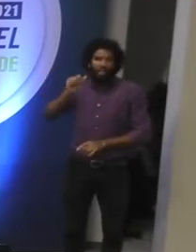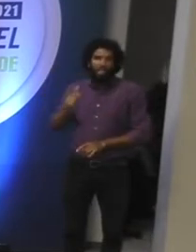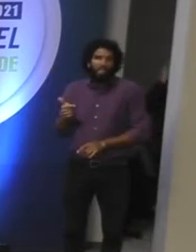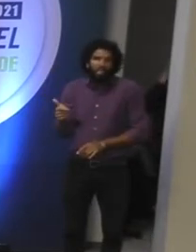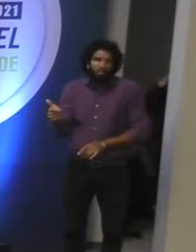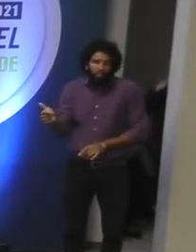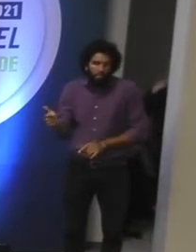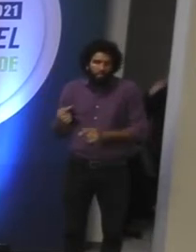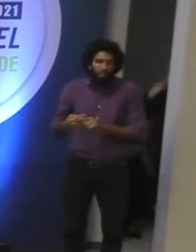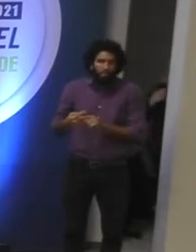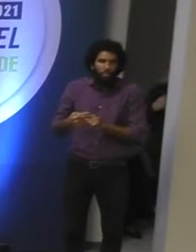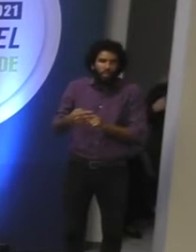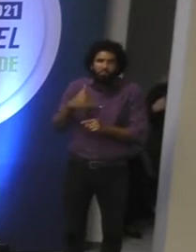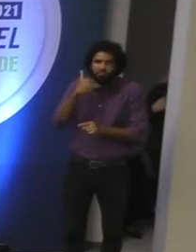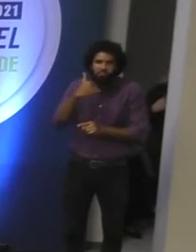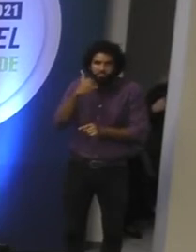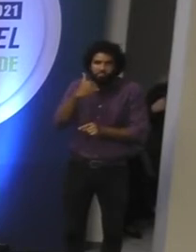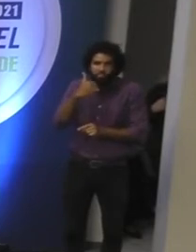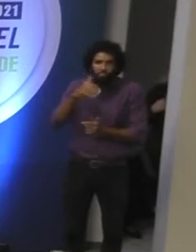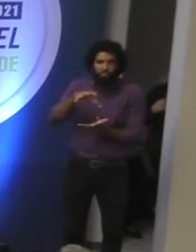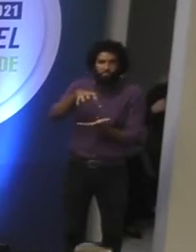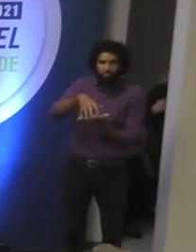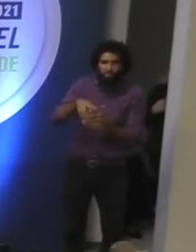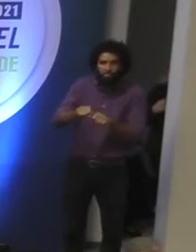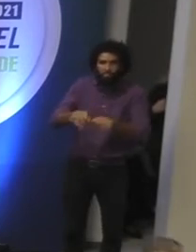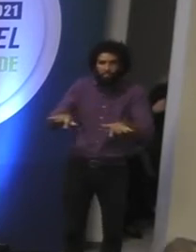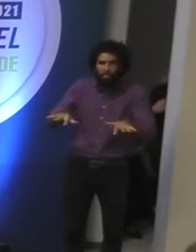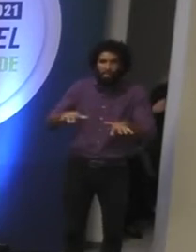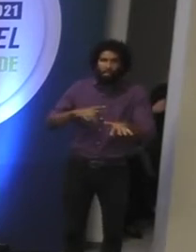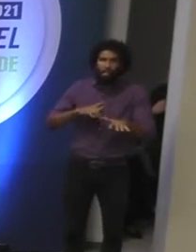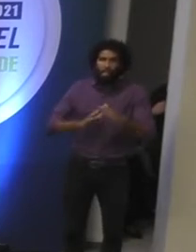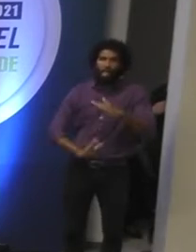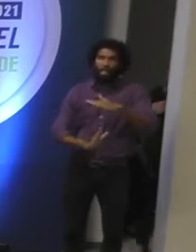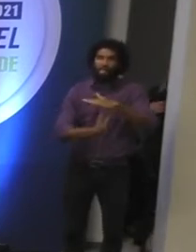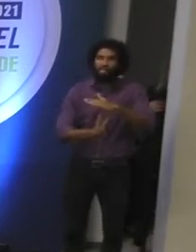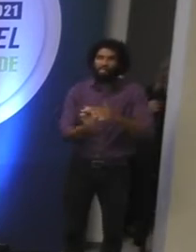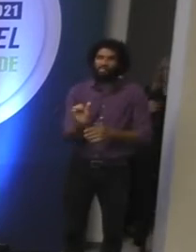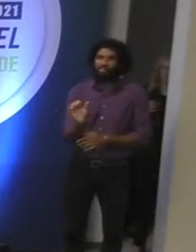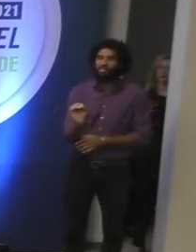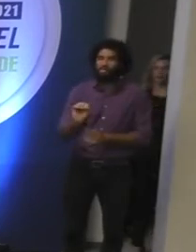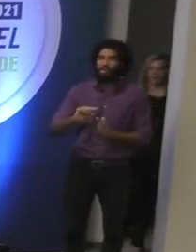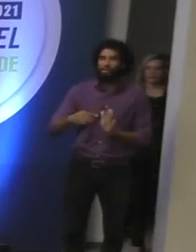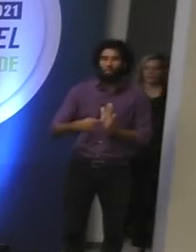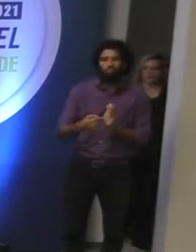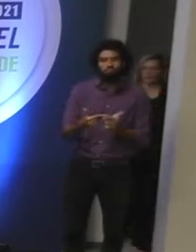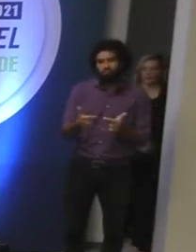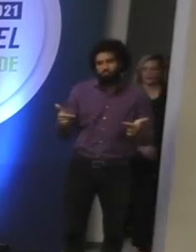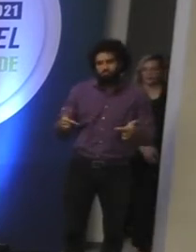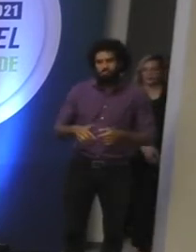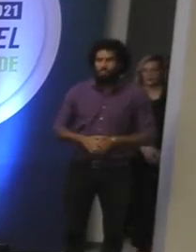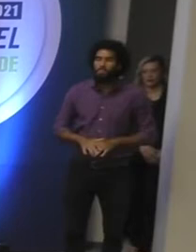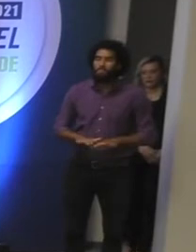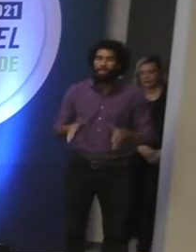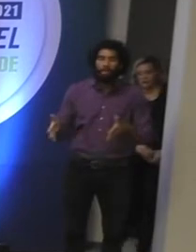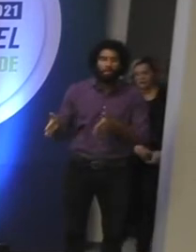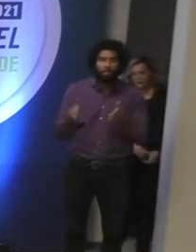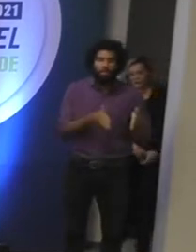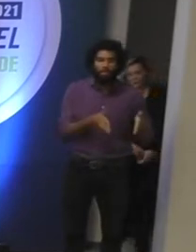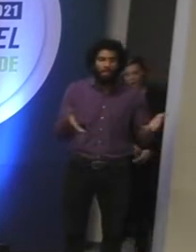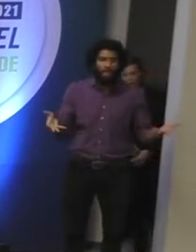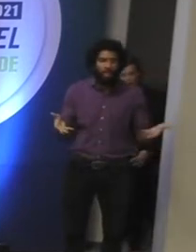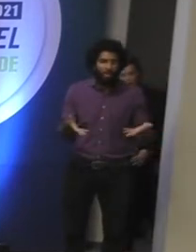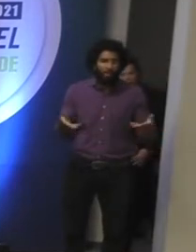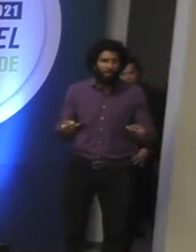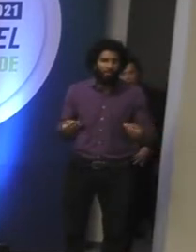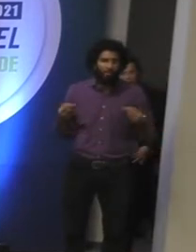das distribuidoras dessa categoria ficou com score acima de 60 pontos. Vamos então agora para a realização da